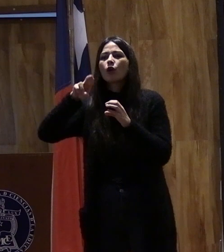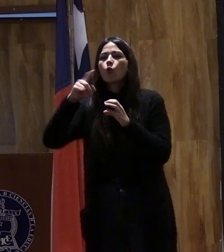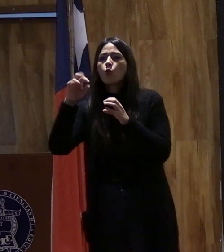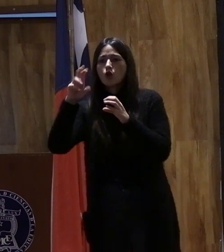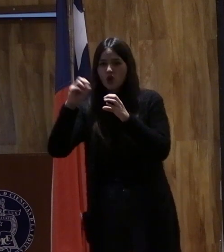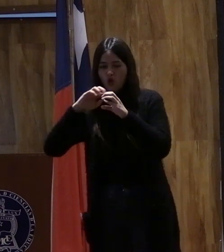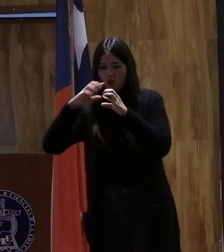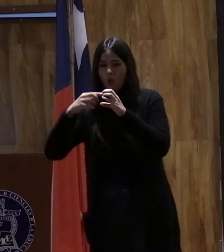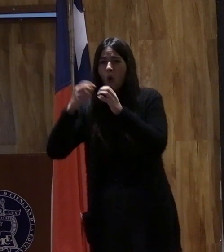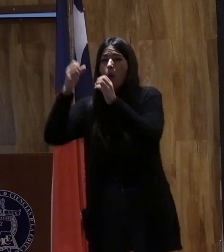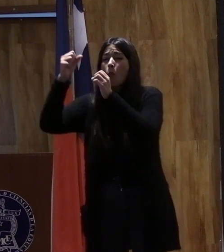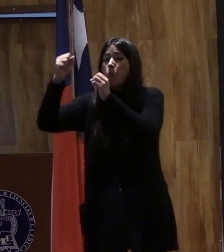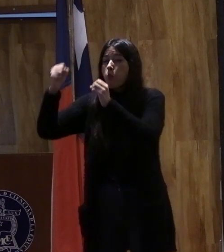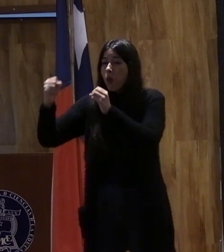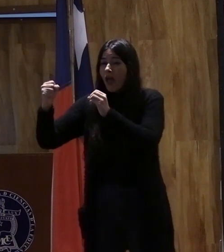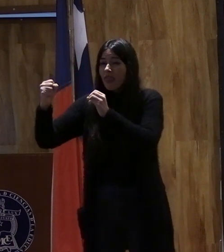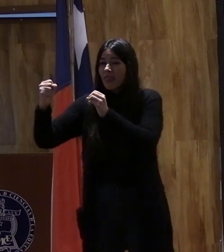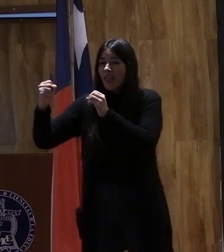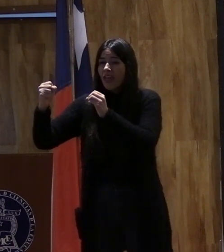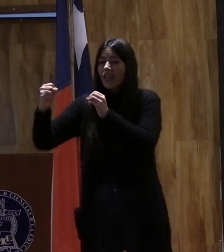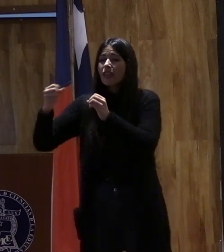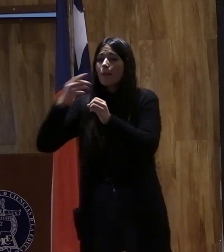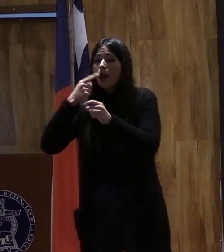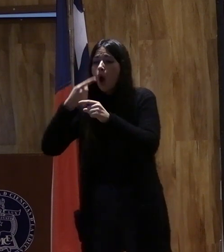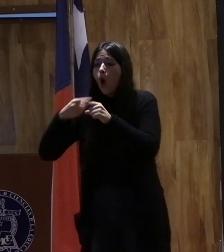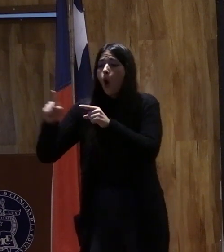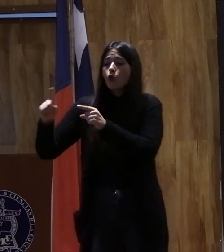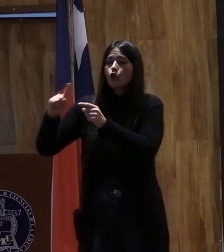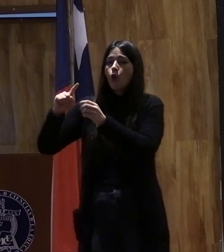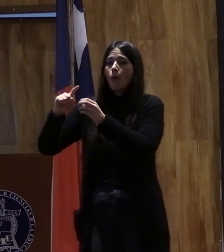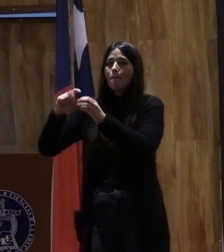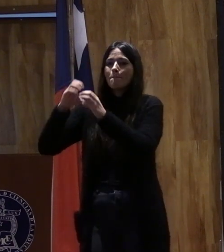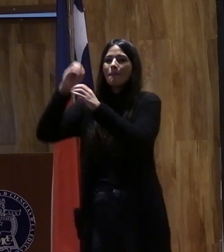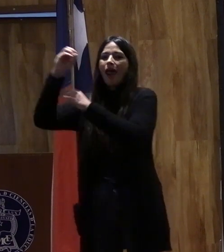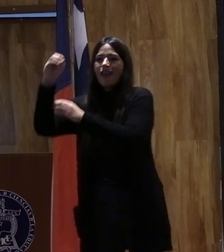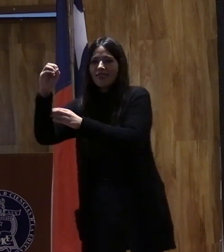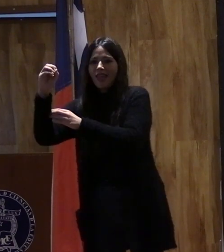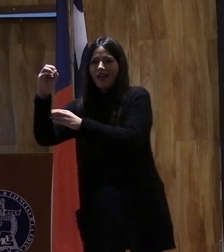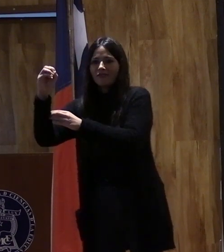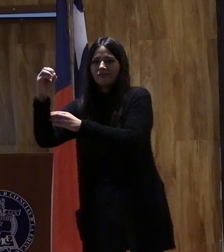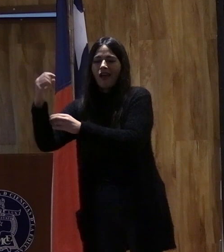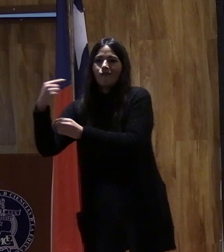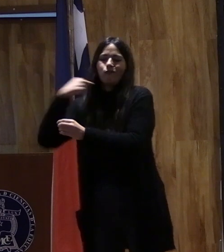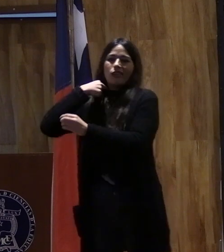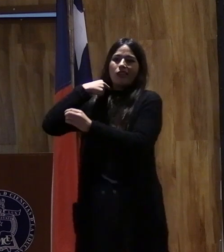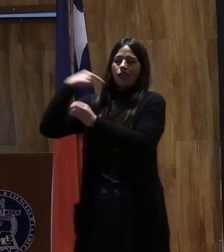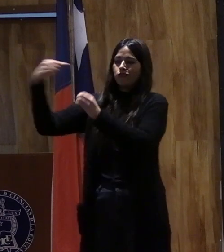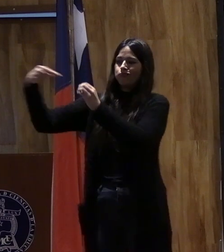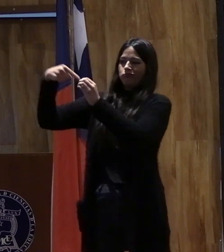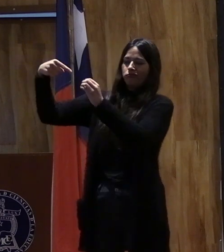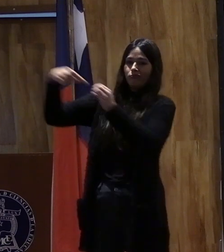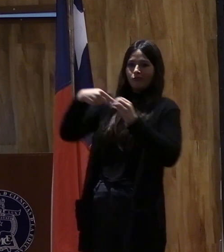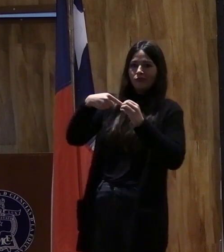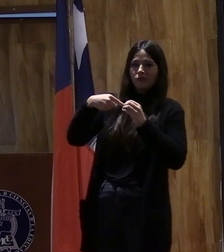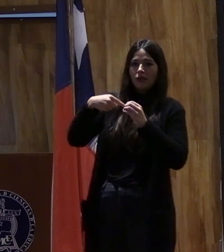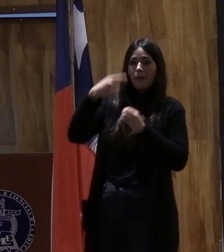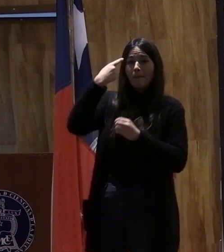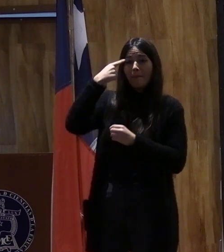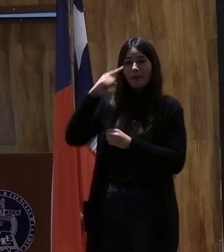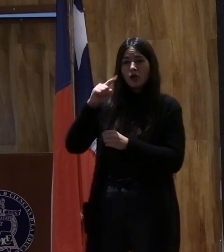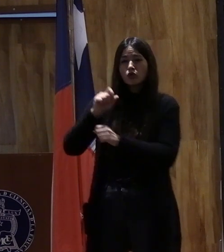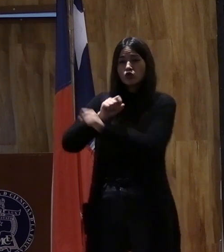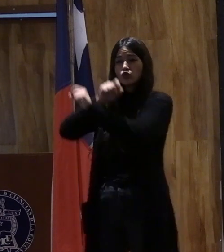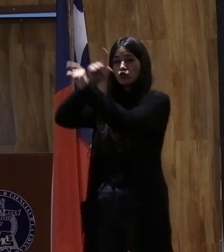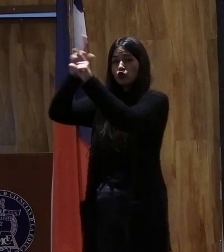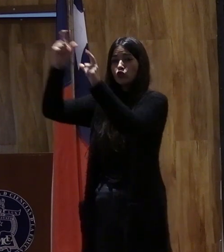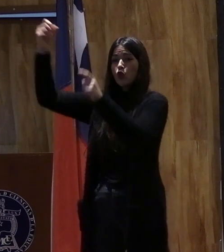puede que llegue a la órbita de Venus, por ahí va a detenerse, pero en todo caso el Sol ahora